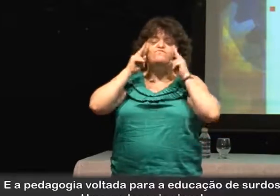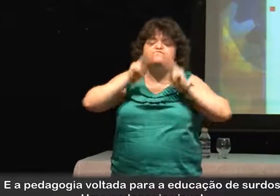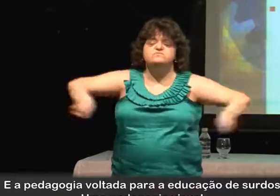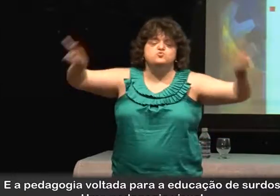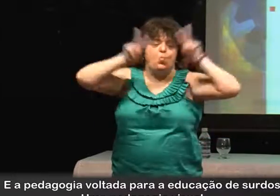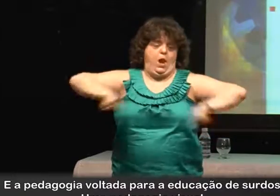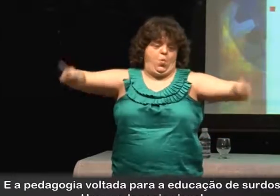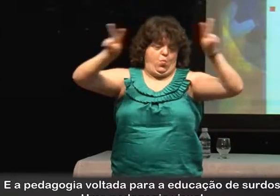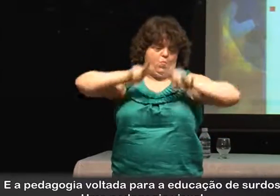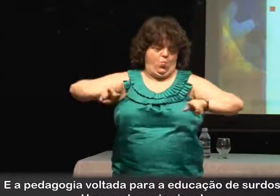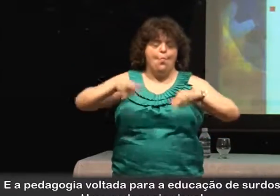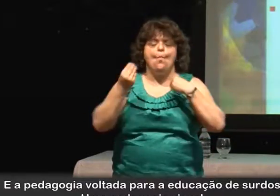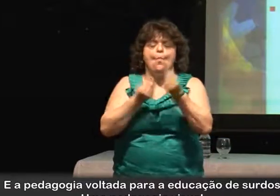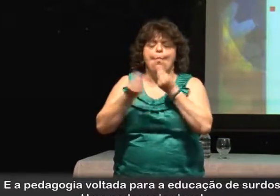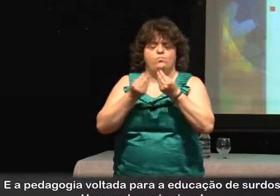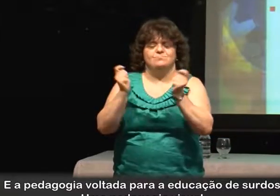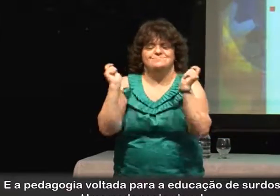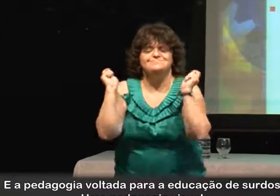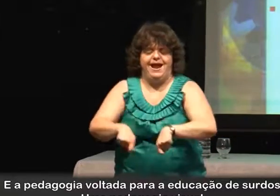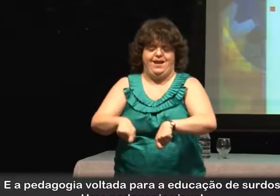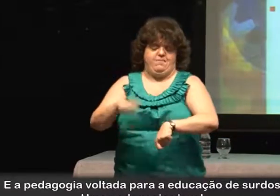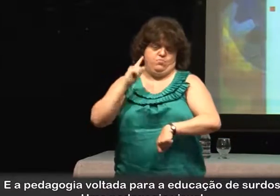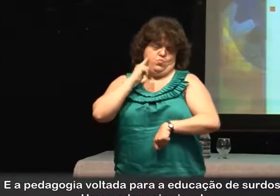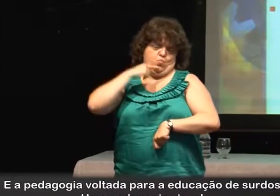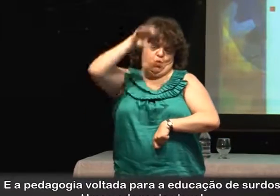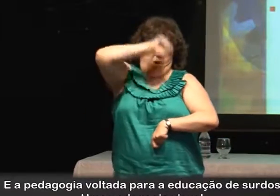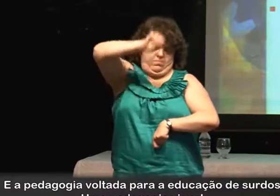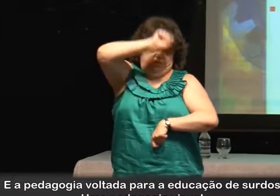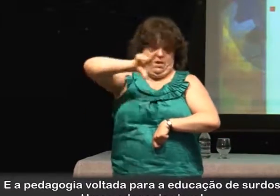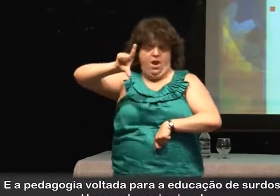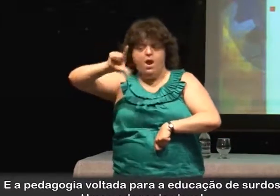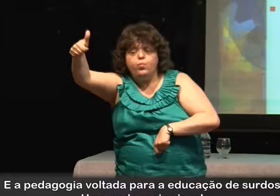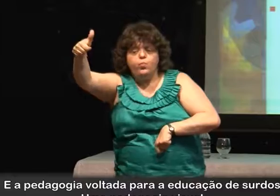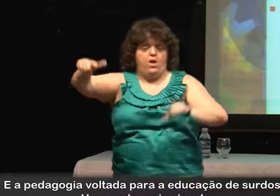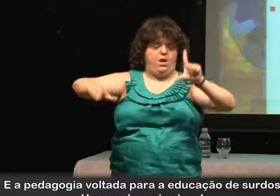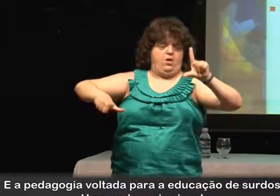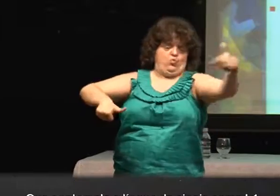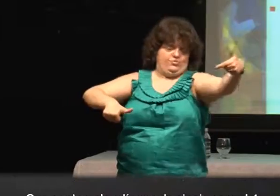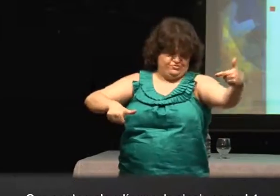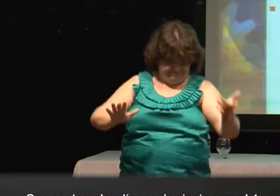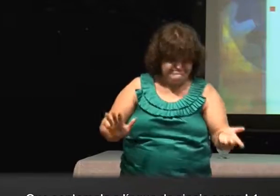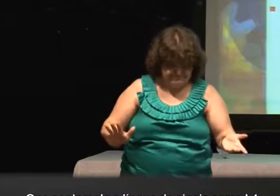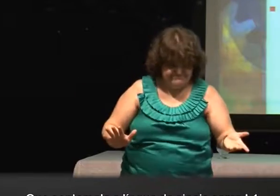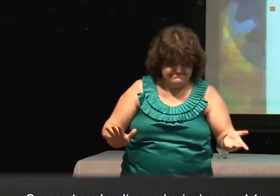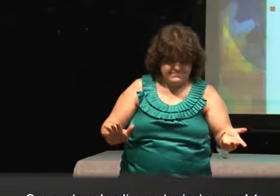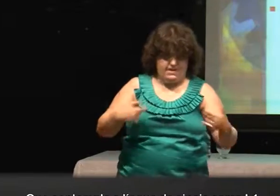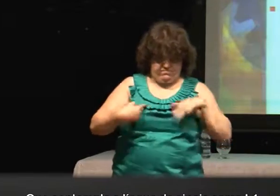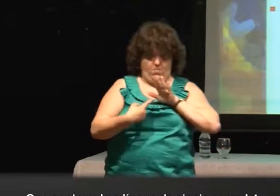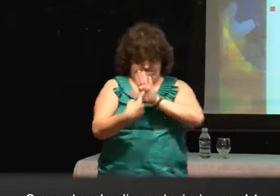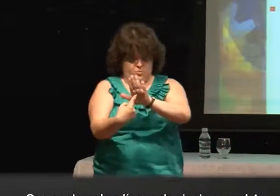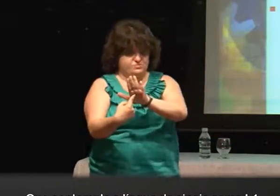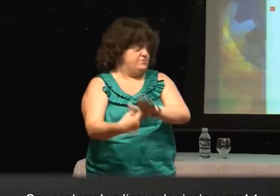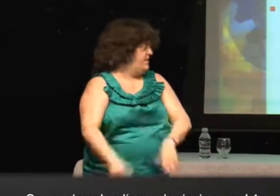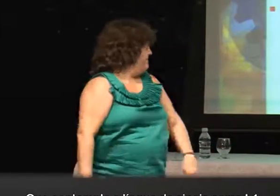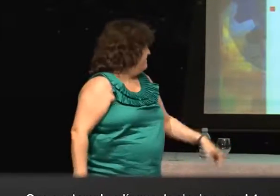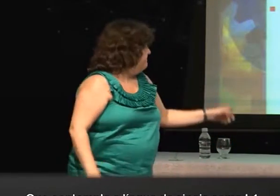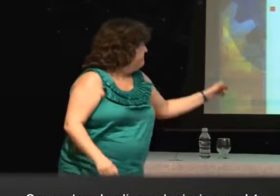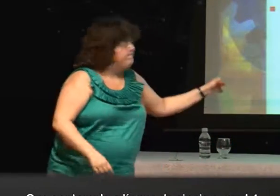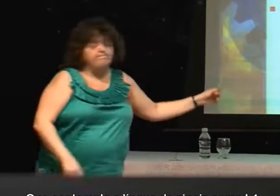a pedagogia voltada para a educação de surdos, uma pedagogia visual, em que contemple a língua de sinais como